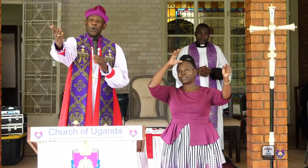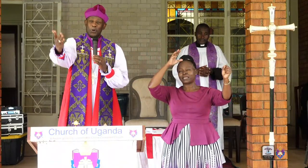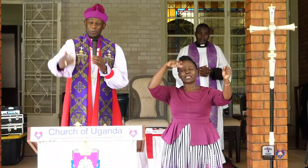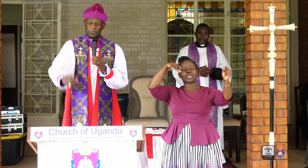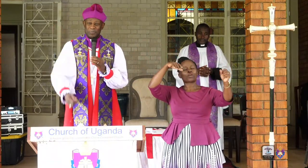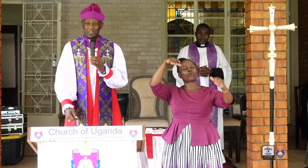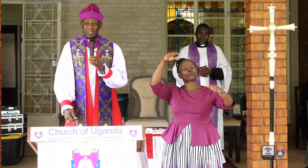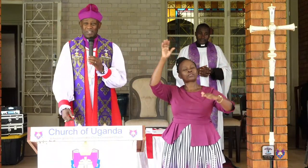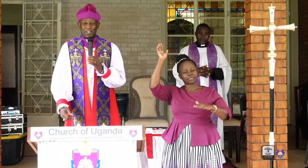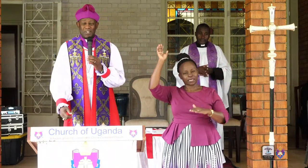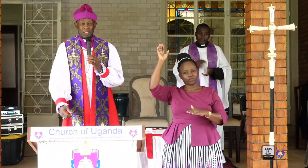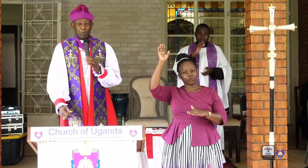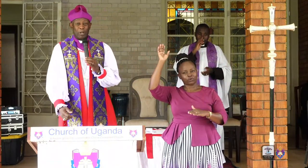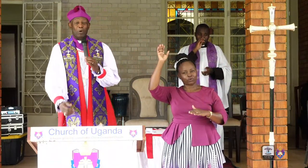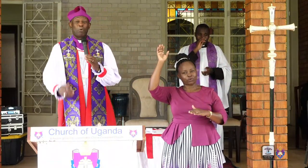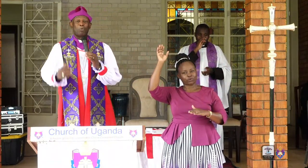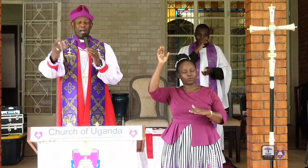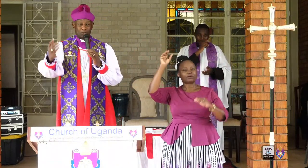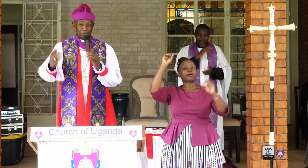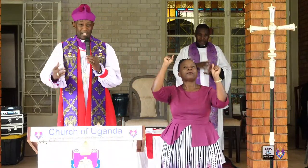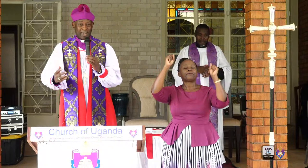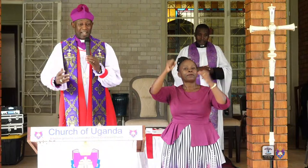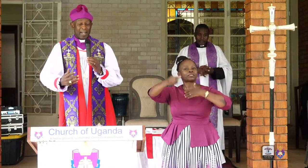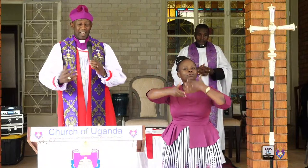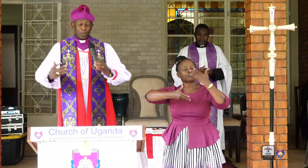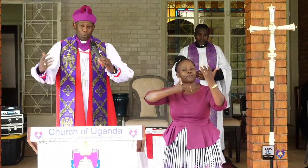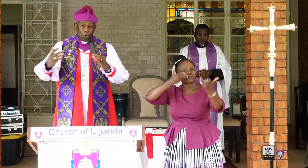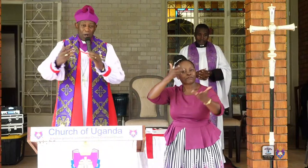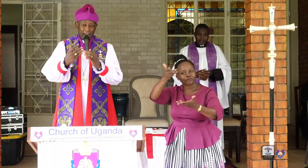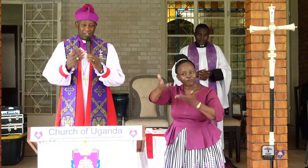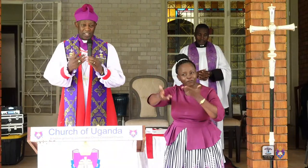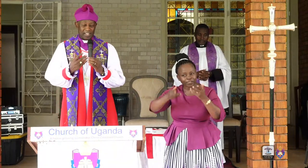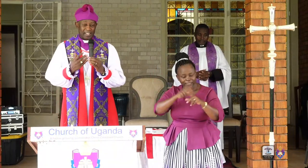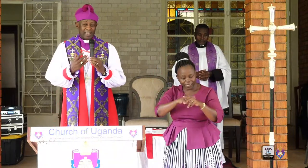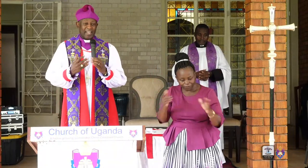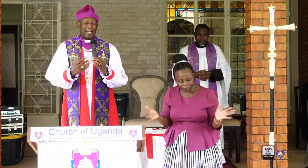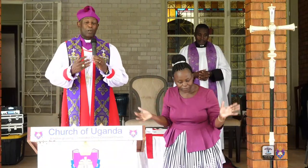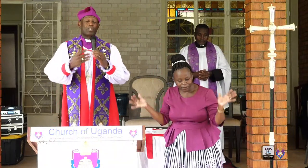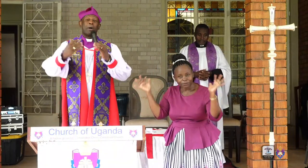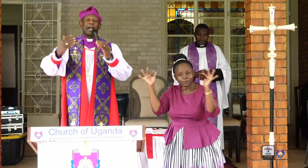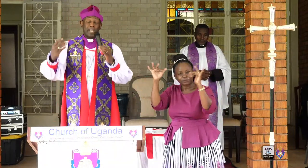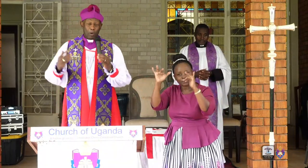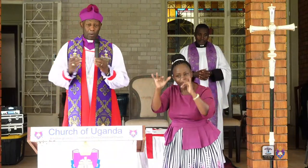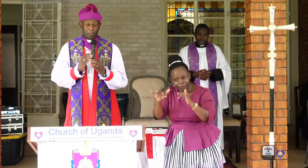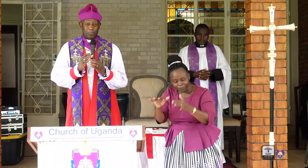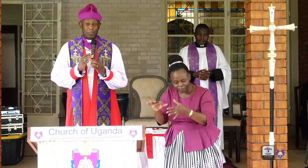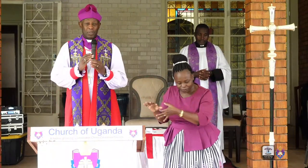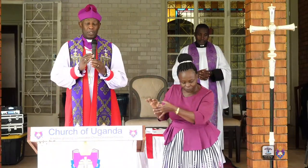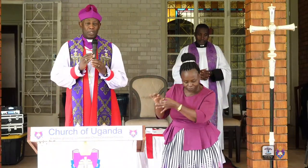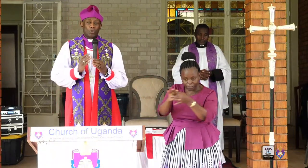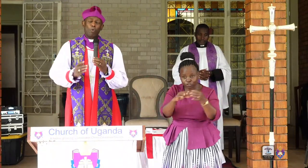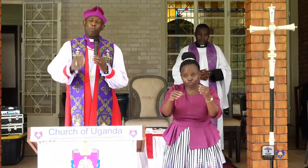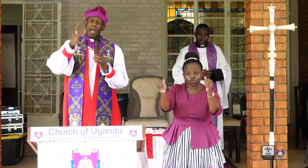ennyo kitugwa n'okubyatula nga tukuŋŋaanye nga tutabaganye wamu